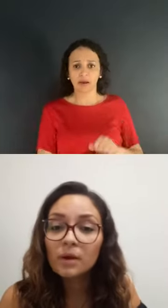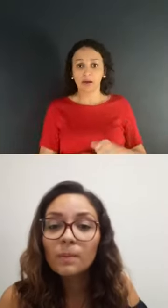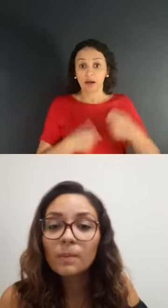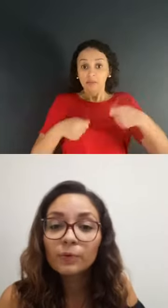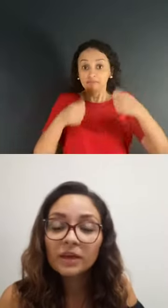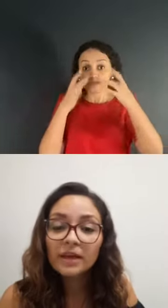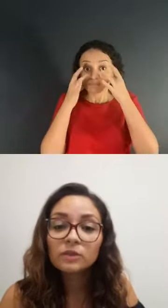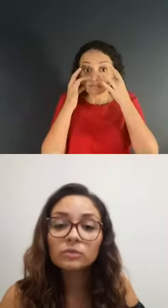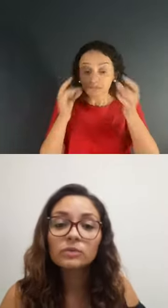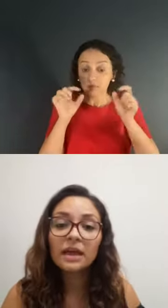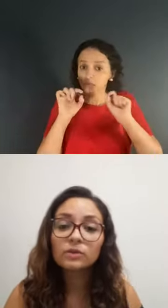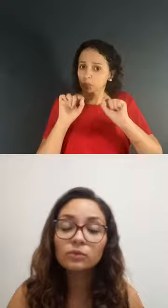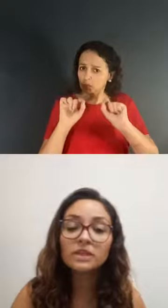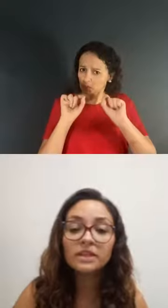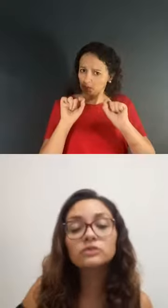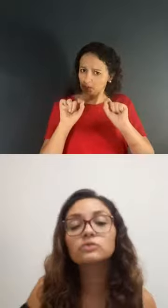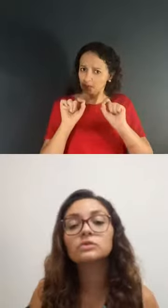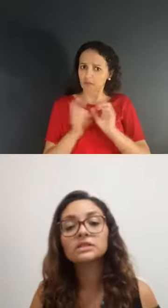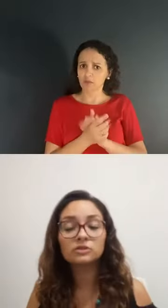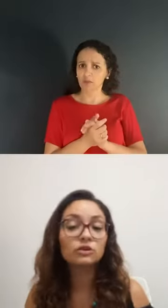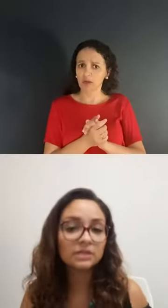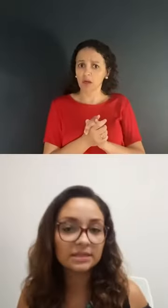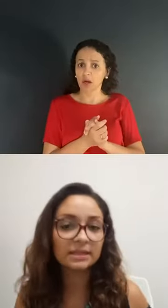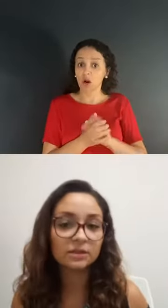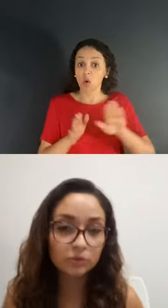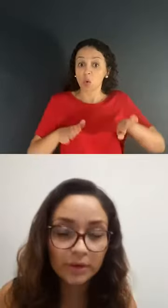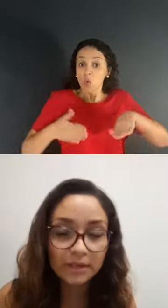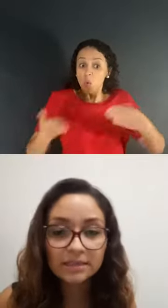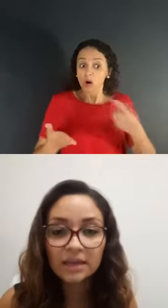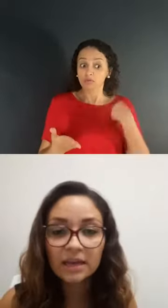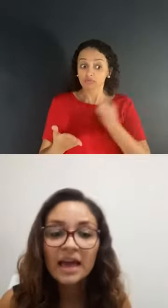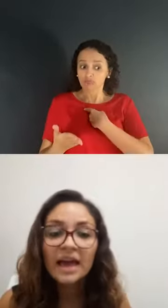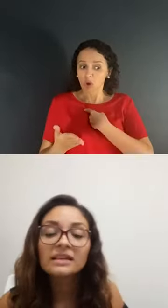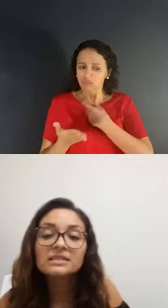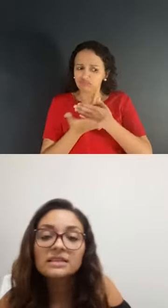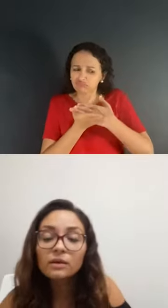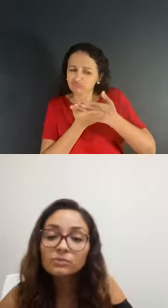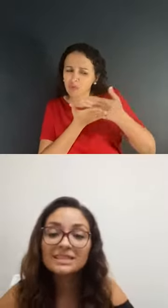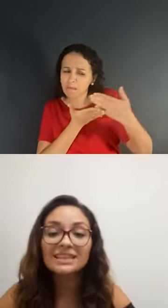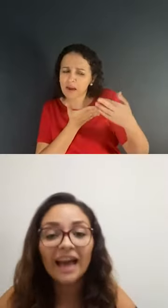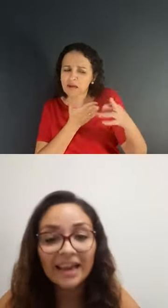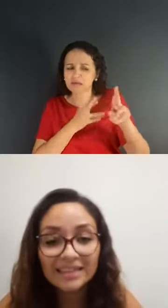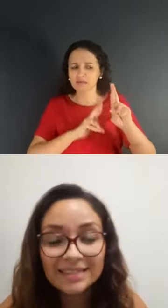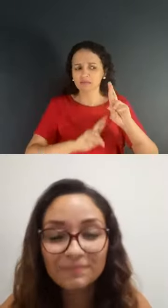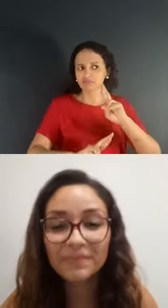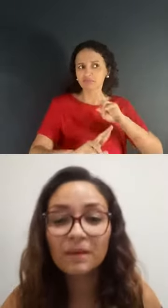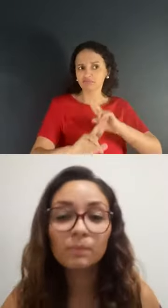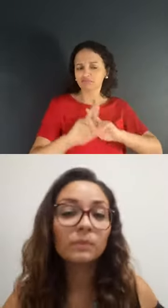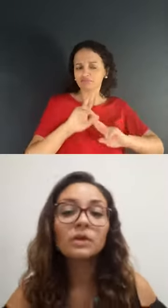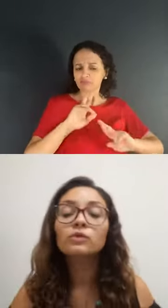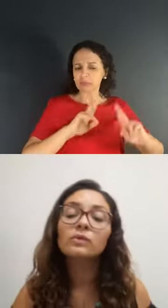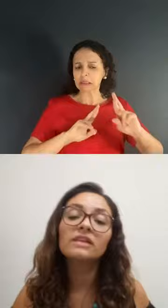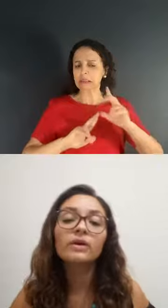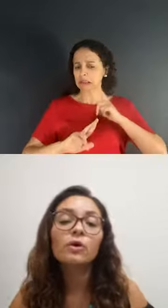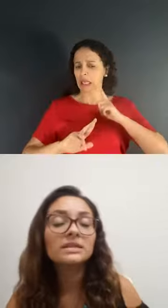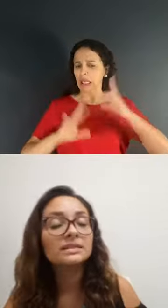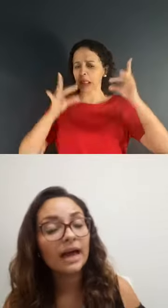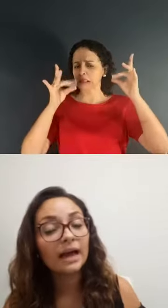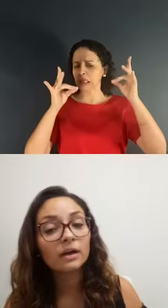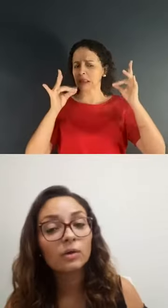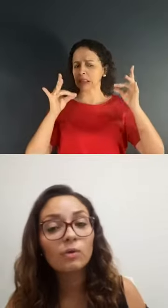atento, porque no início das nossas relações, elas têm alguns sinais. Nunca